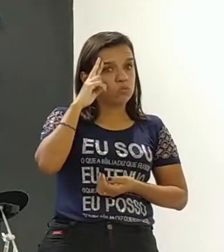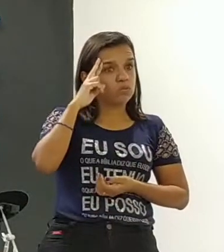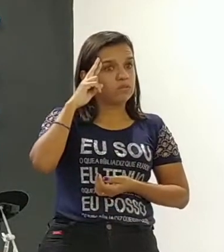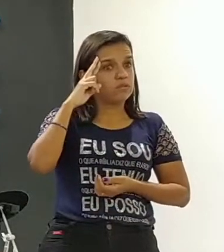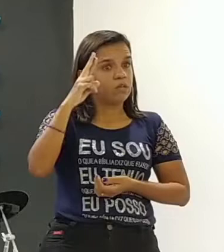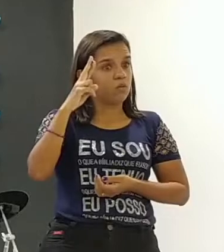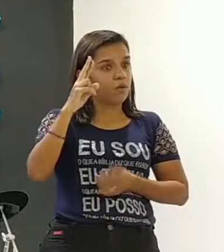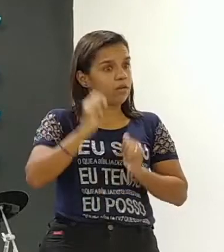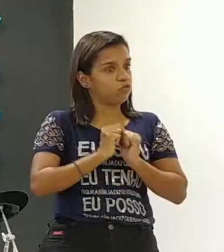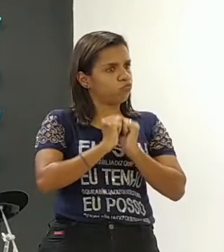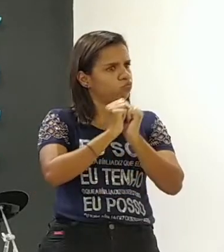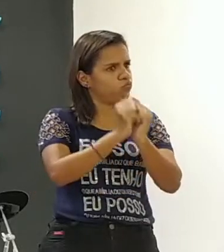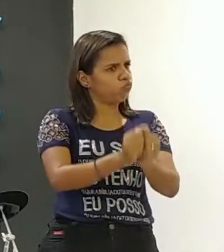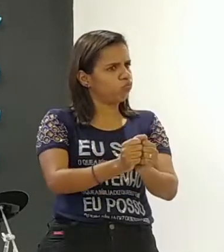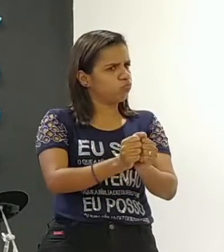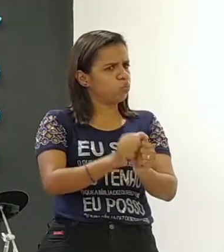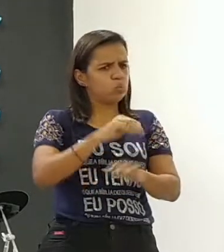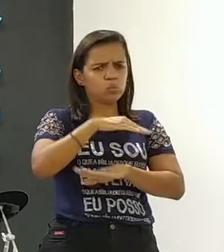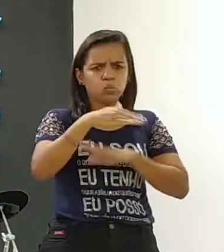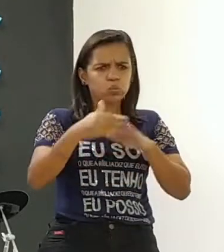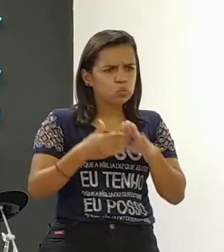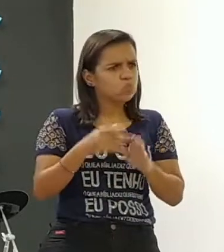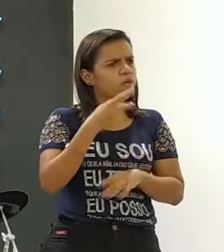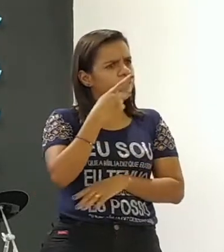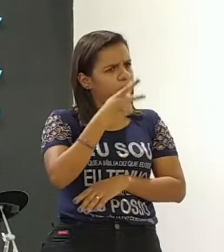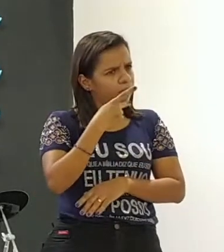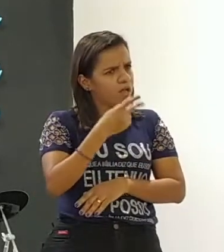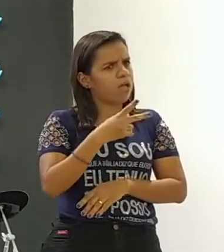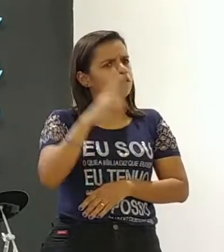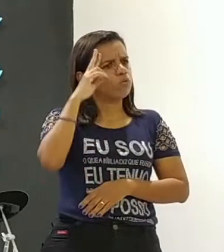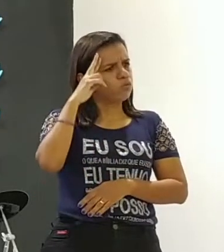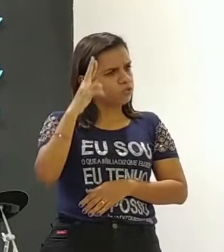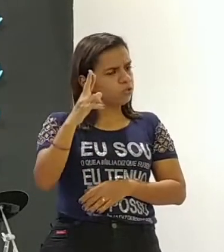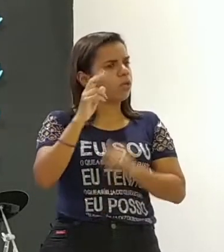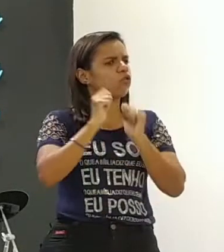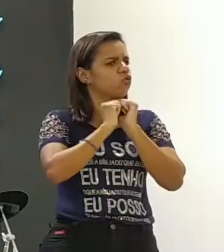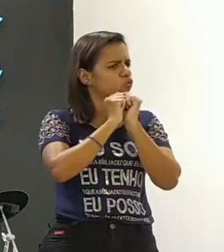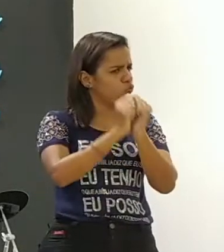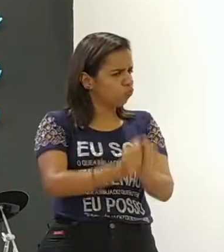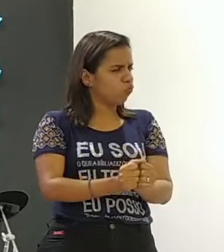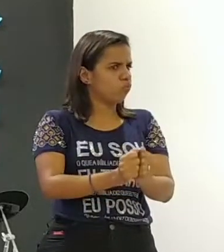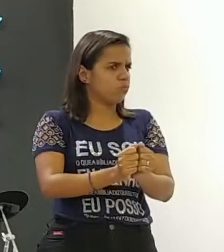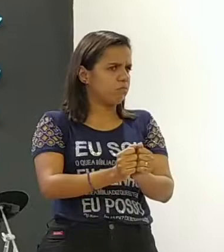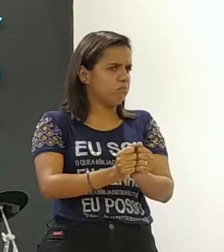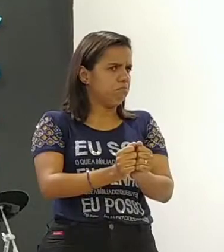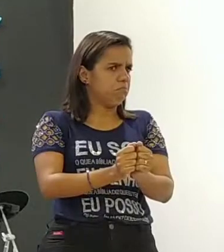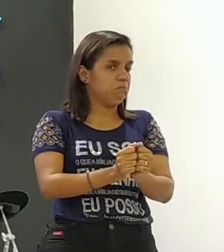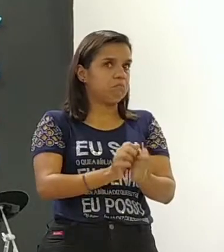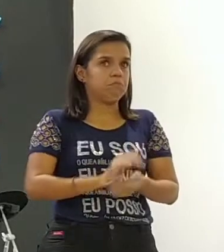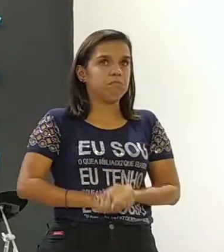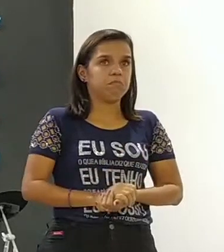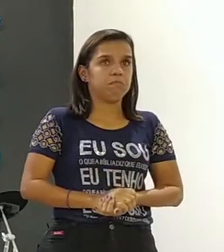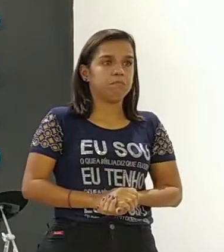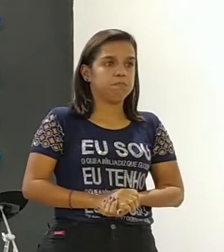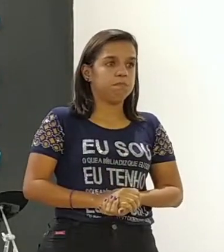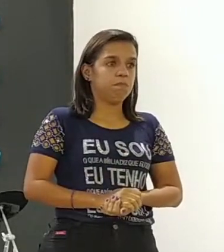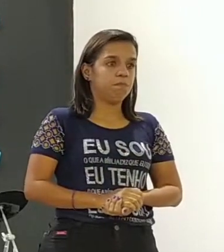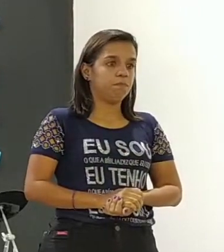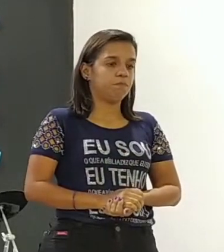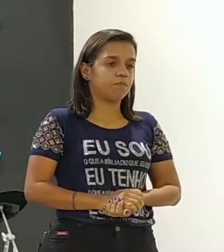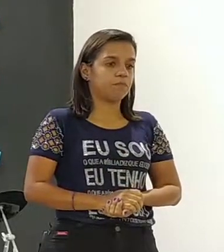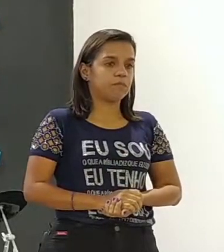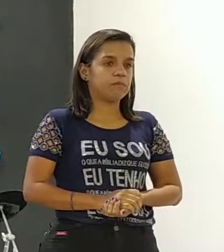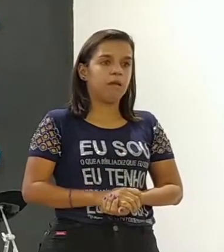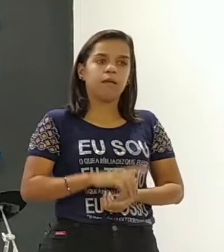Senhor era com ele. Tudo que vai falar dele fala: e o Senhor era com ele. Irmãos, e a gente vê o